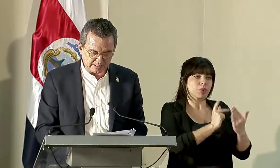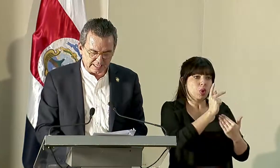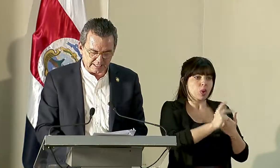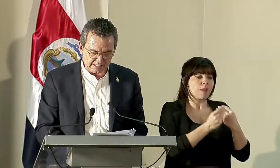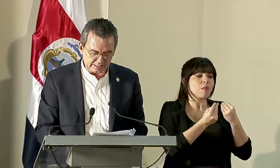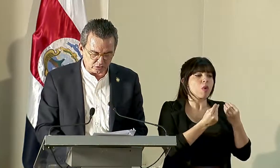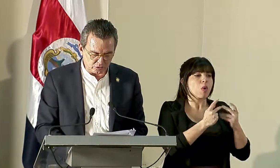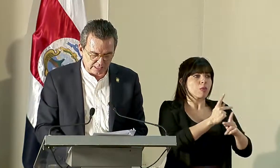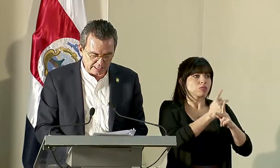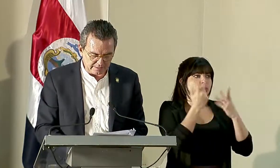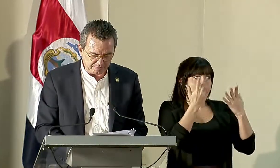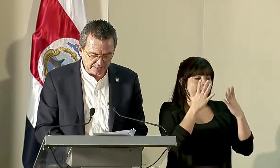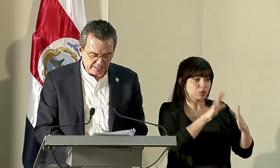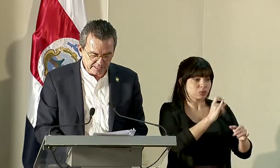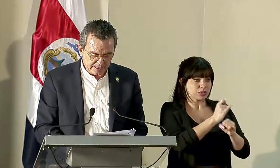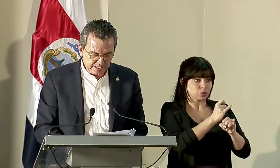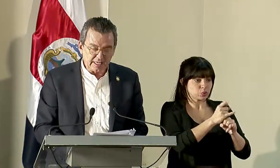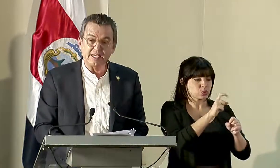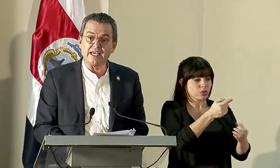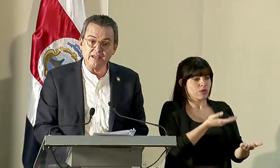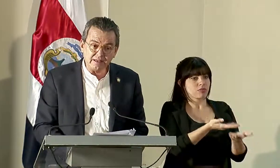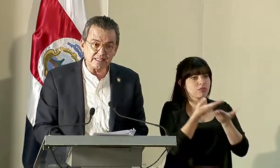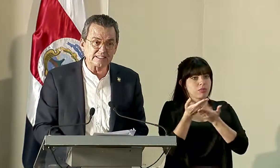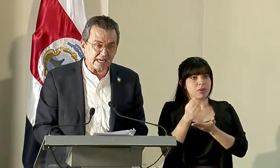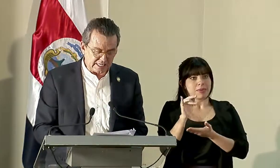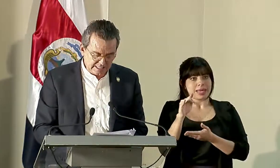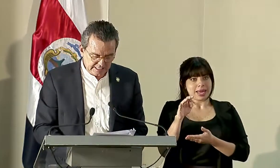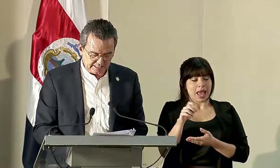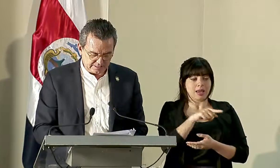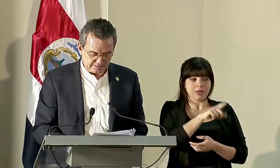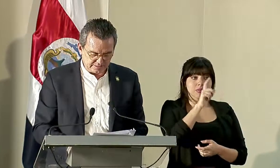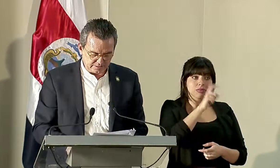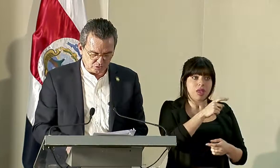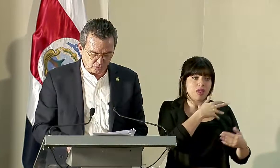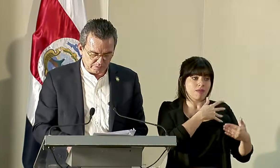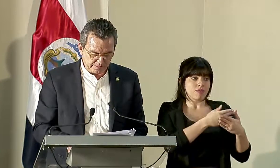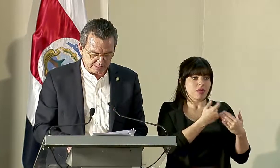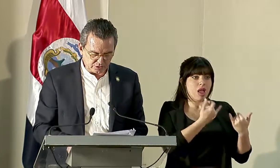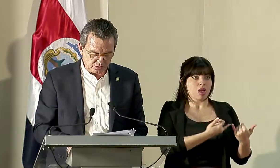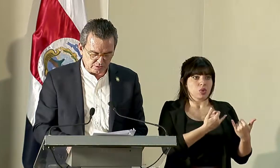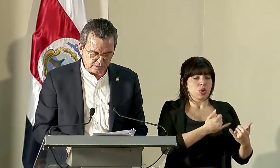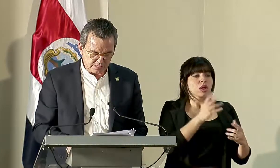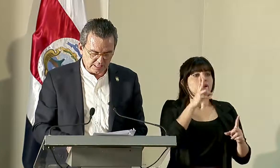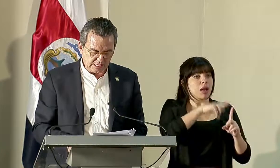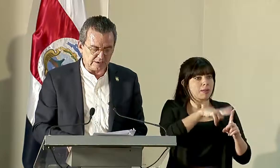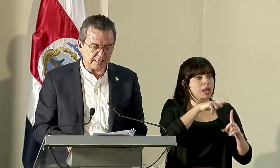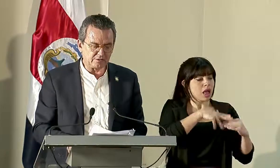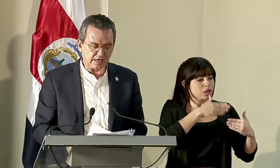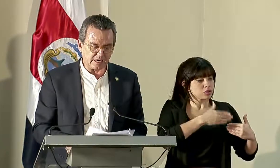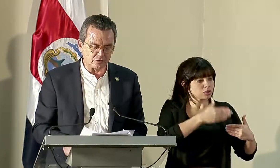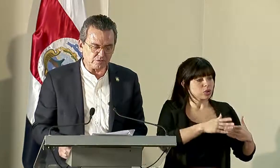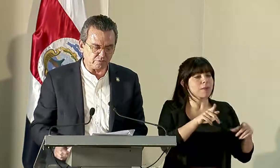gestión ambiental institucional, que deben de estar al día con su implementación y deben de entregar los